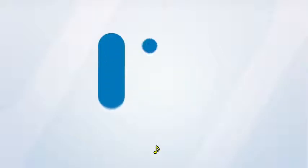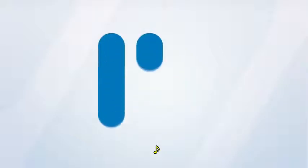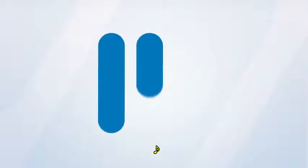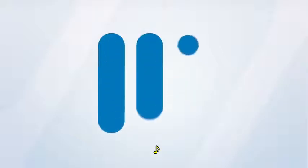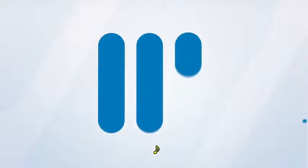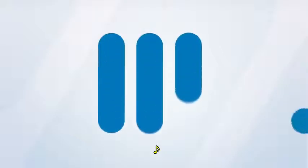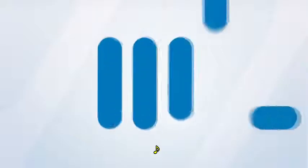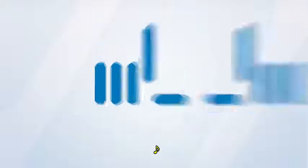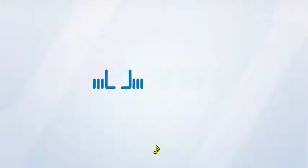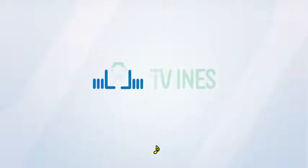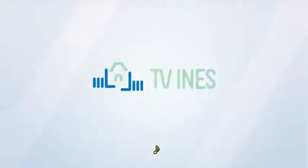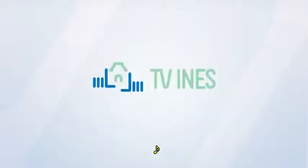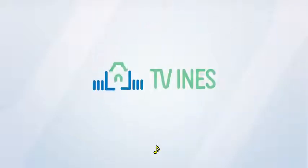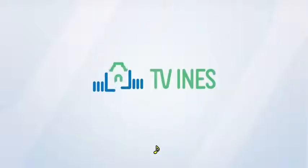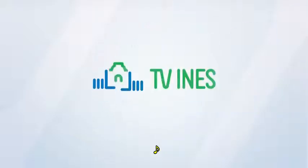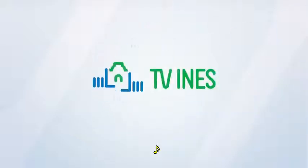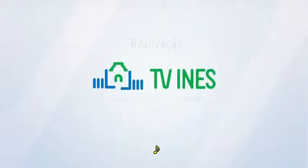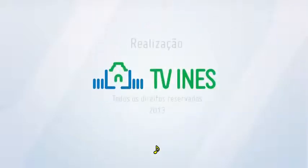Tchau